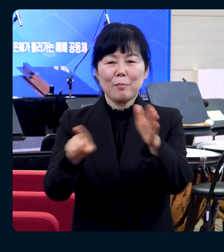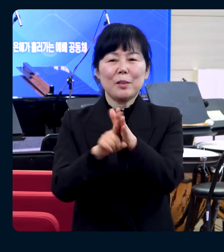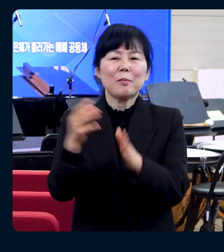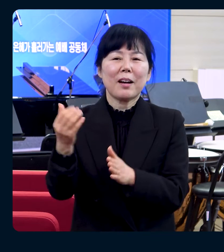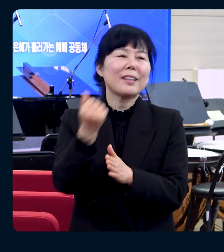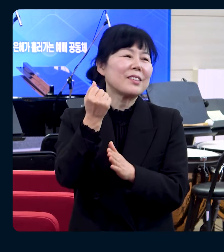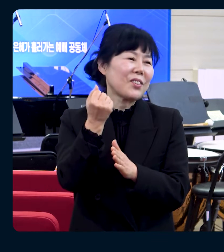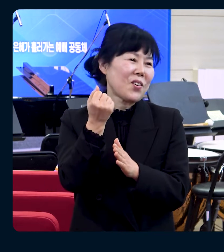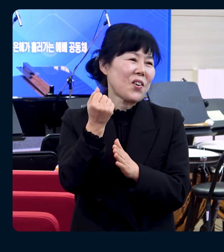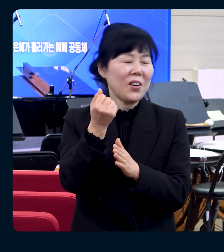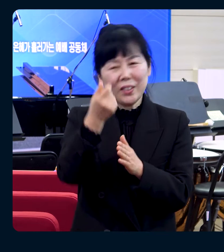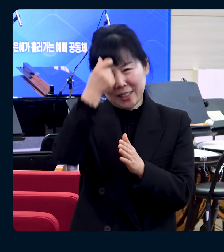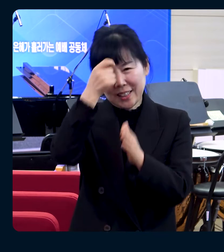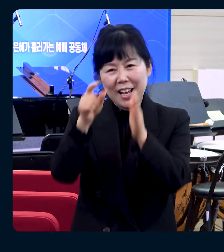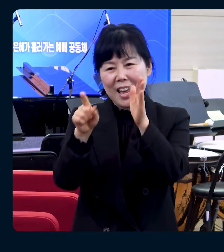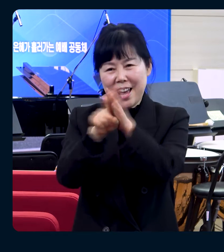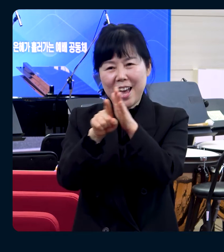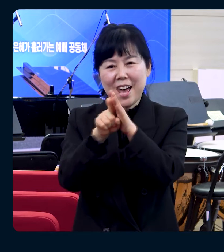사실은.